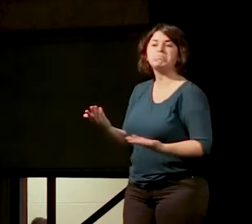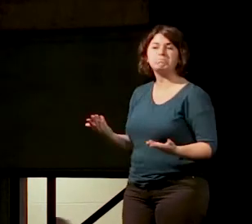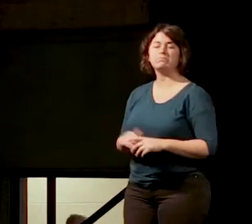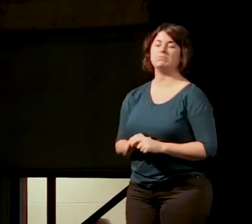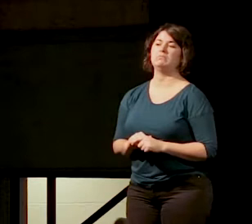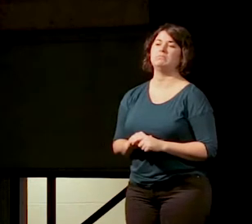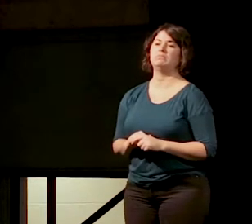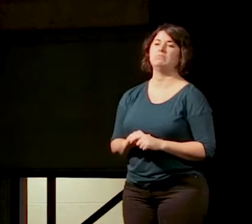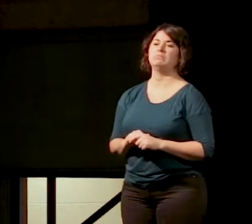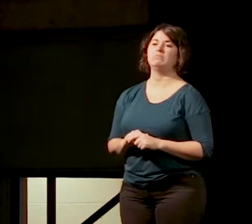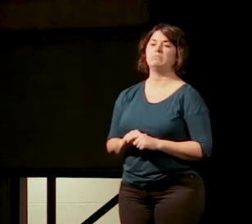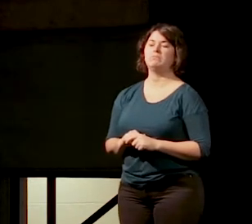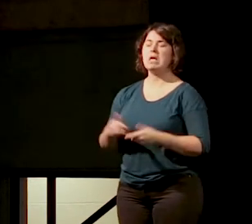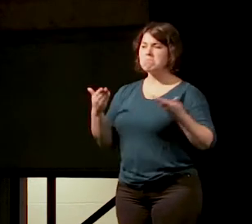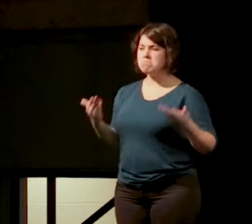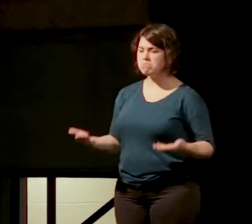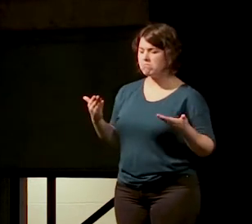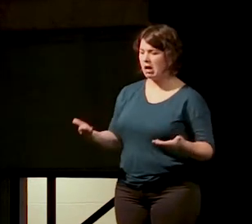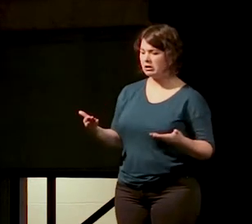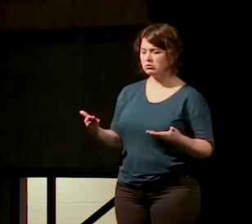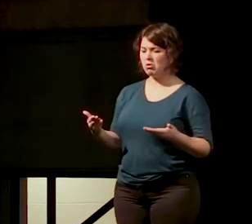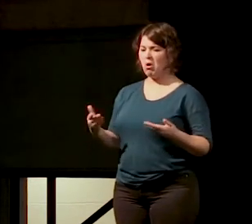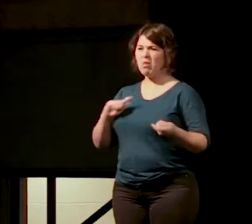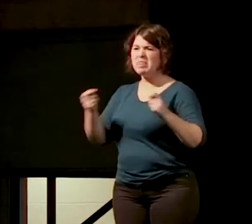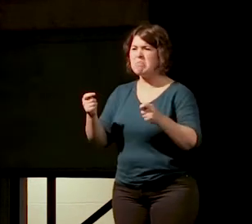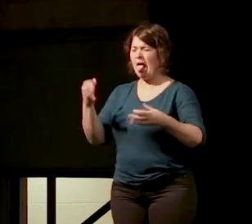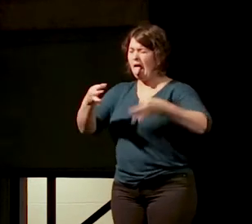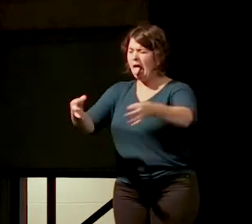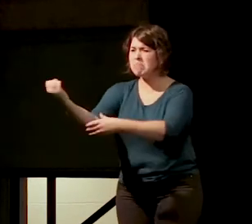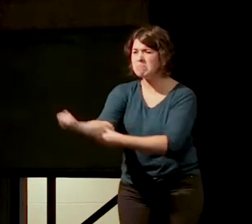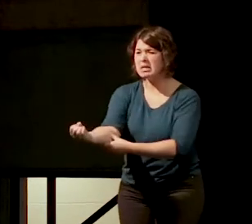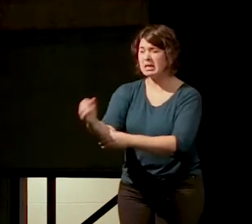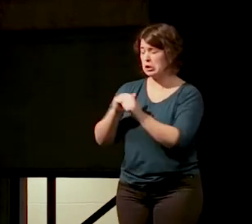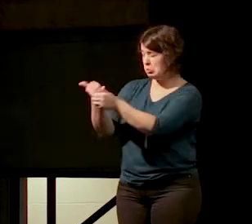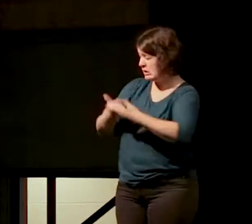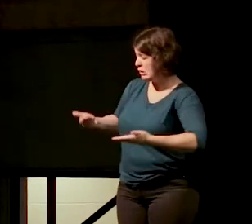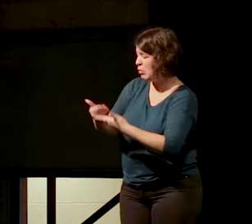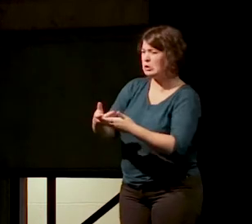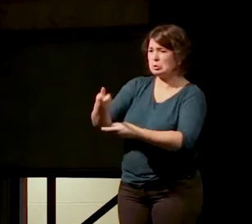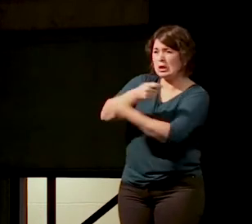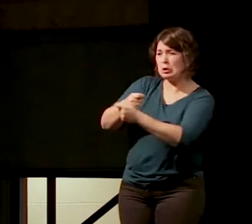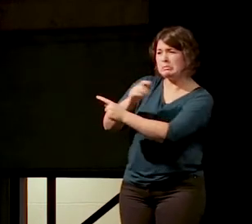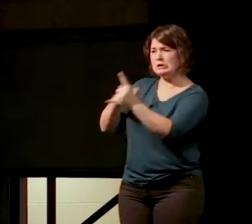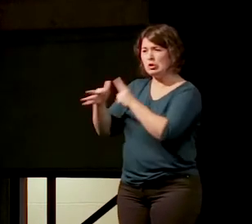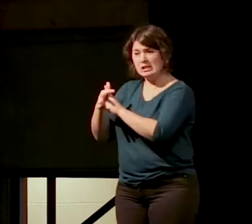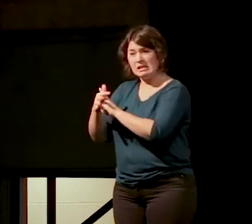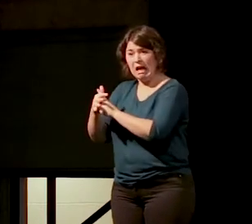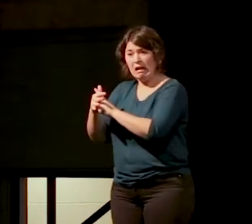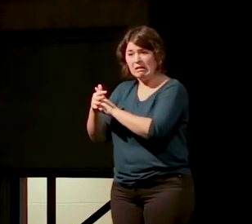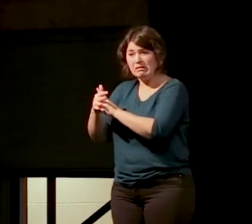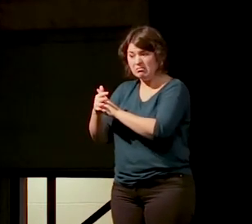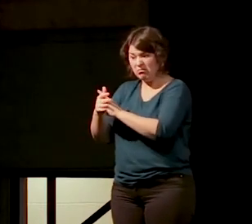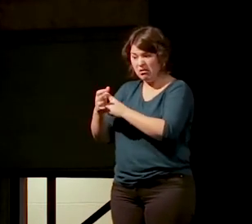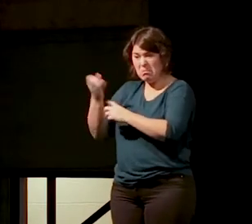En ce moment, a-t-on seulement besoin de polluer les débats dans le contexte social et économique que nous connaissons ? A-t-on